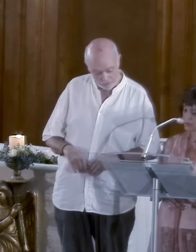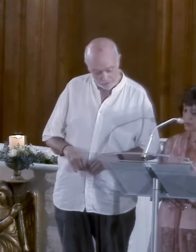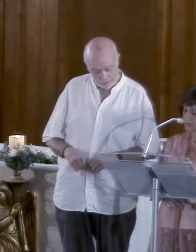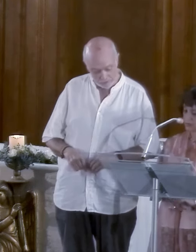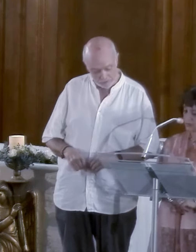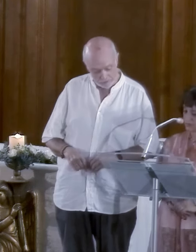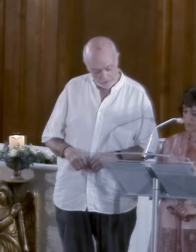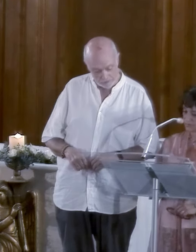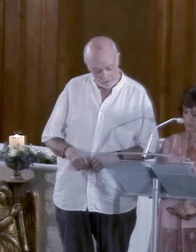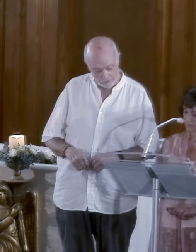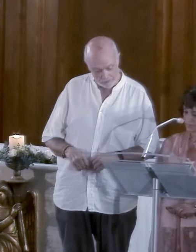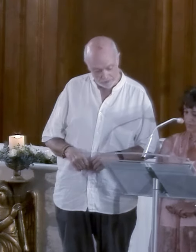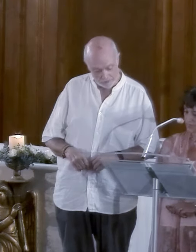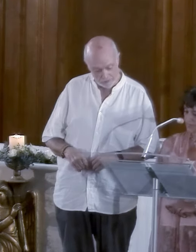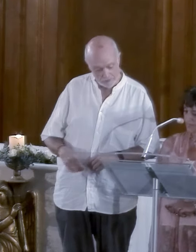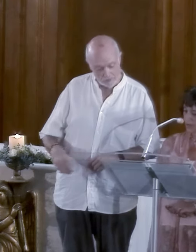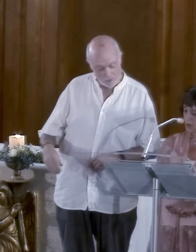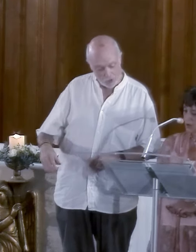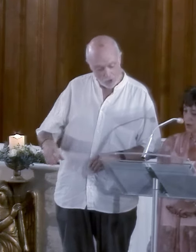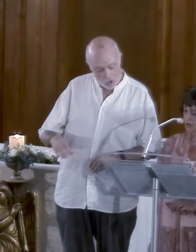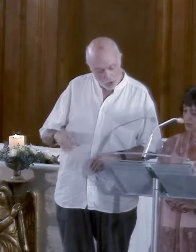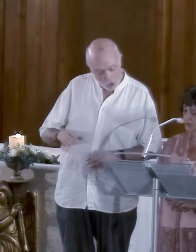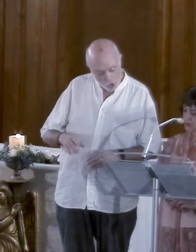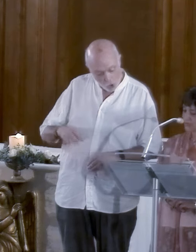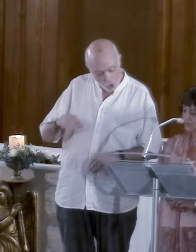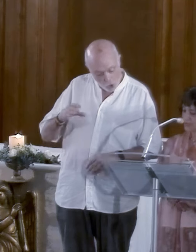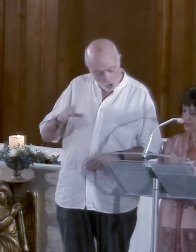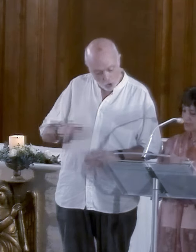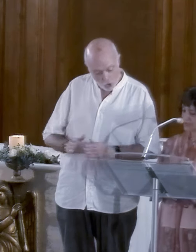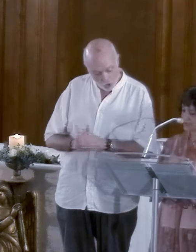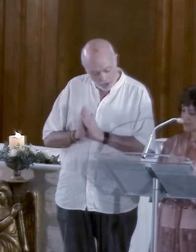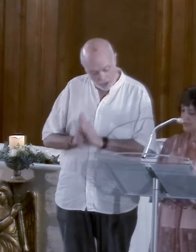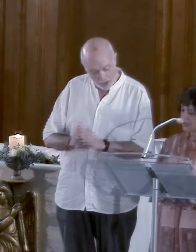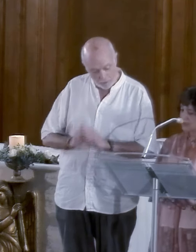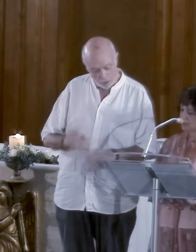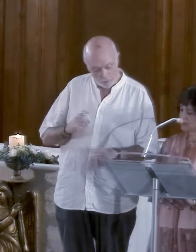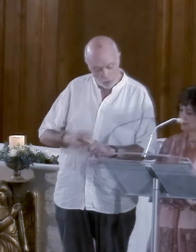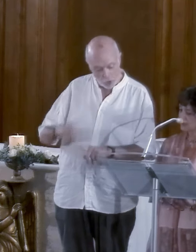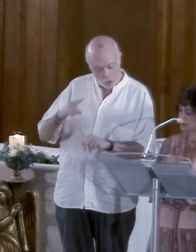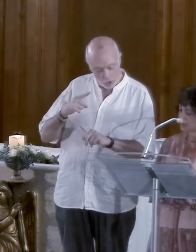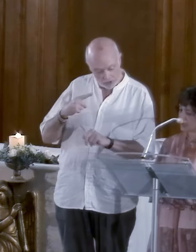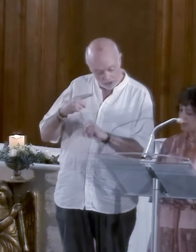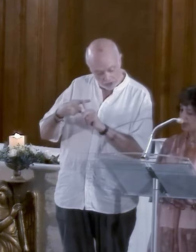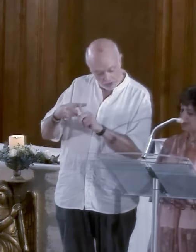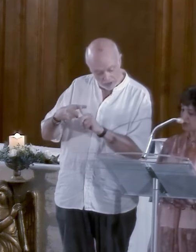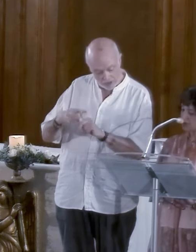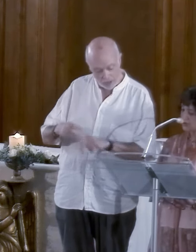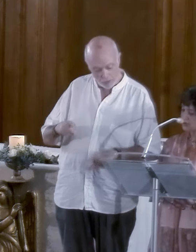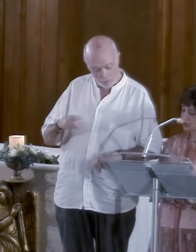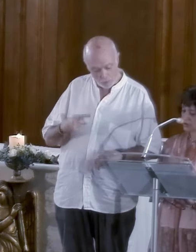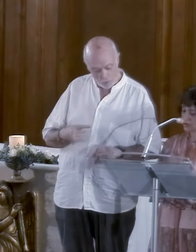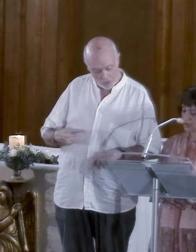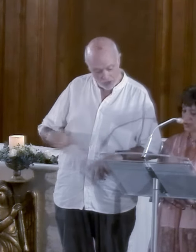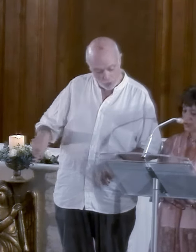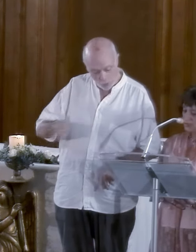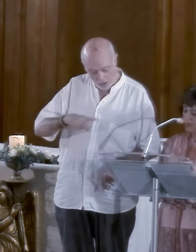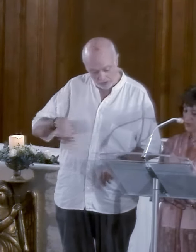Oremos. Padre, escúchanos. Oremos por los catequistas de nuestra parroquia y de la Pastoral del